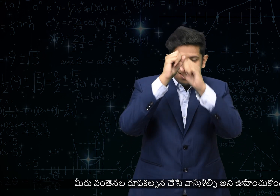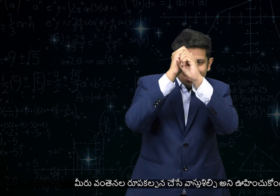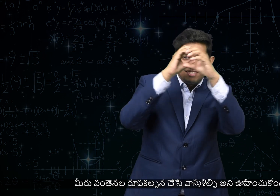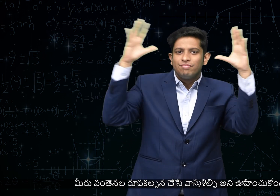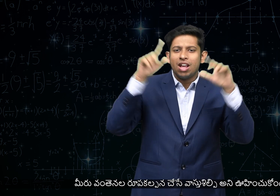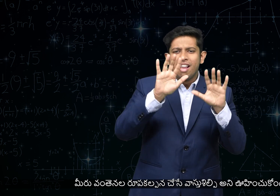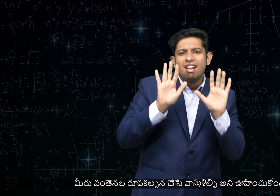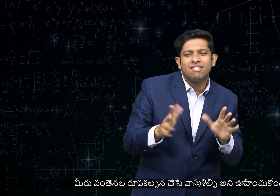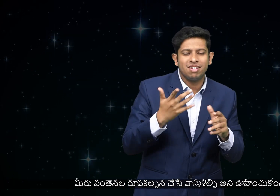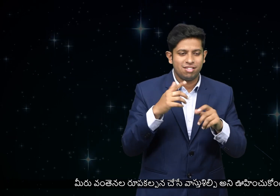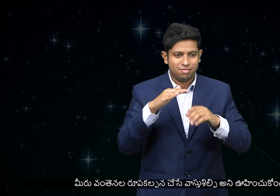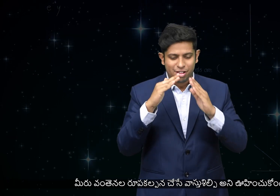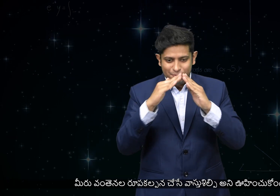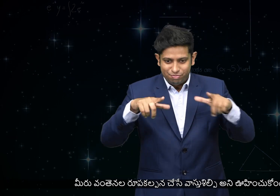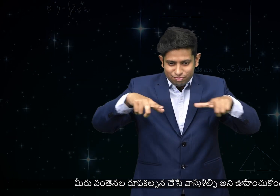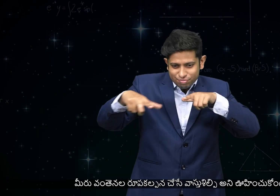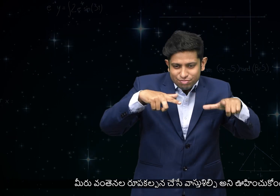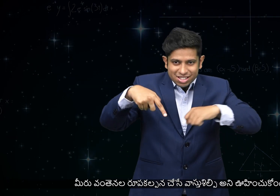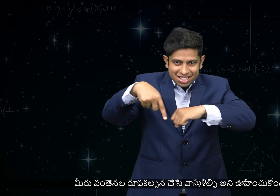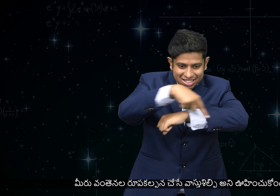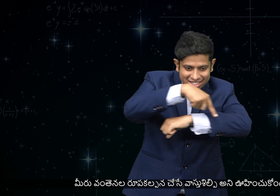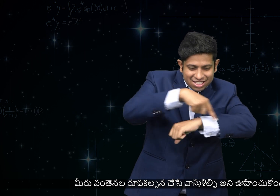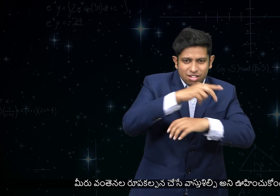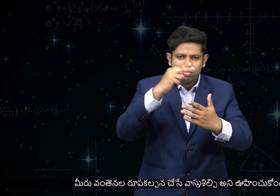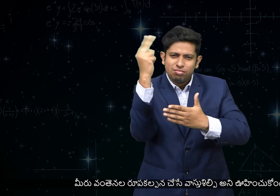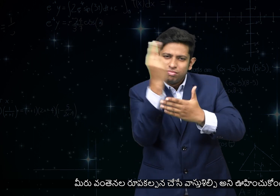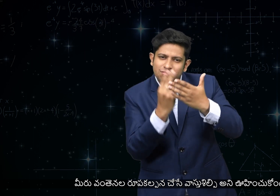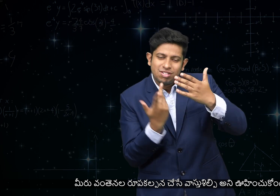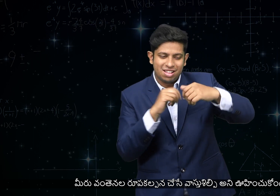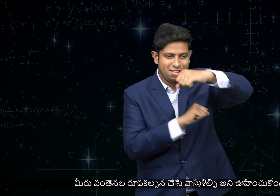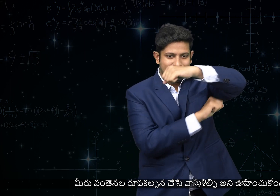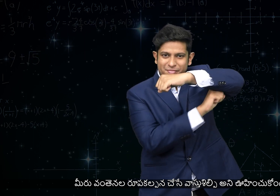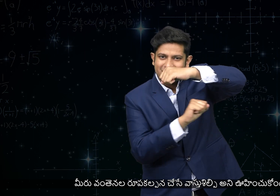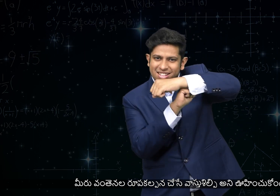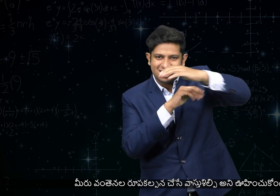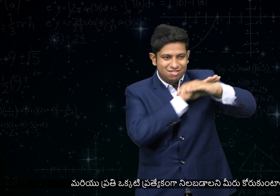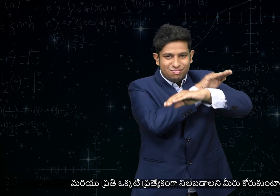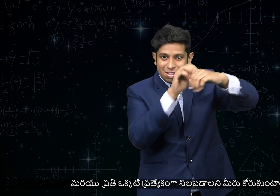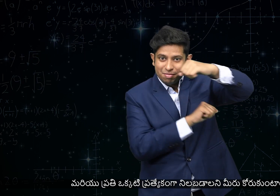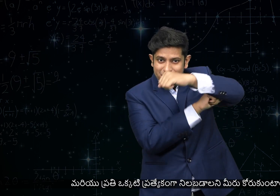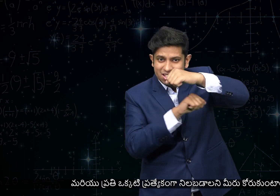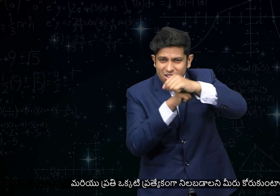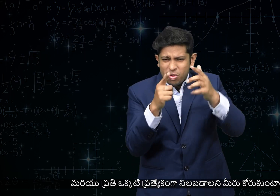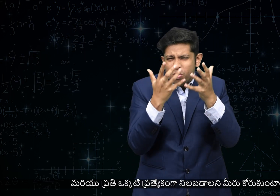మీరు వంతెనల రూపకల్పన చేసే వాస్తుశిల్పి అని ఊహించుకోండి మరియు ప్రతి